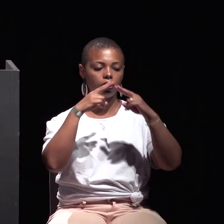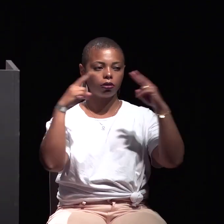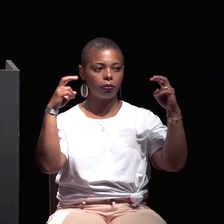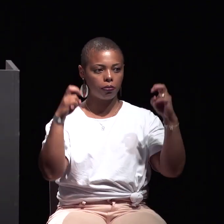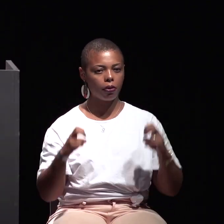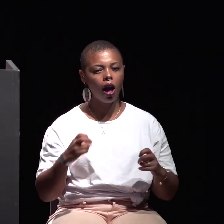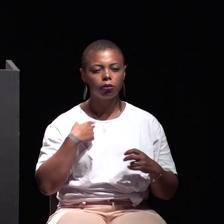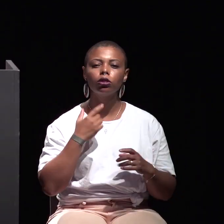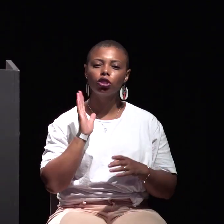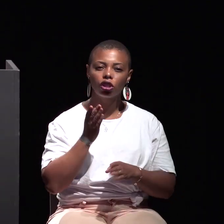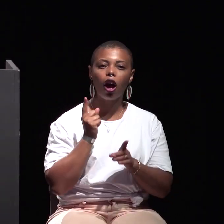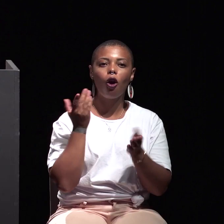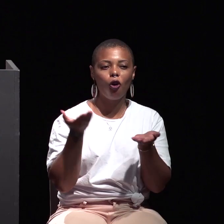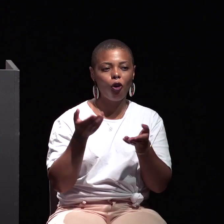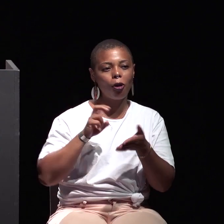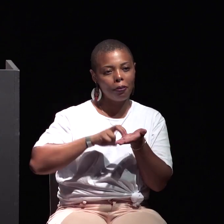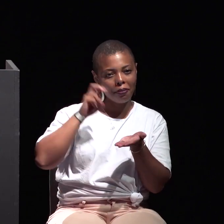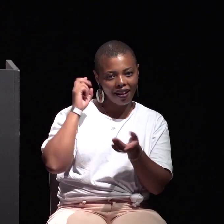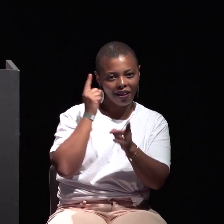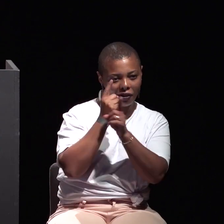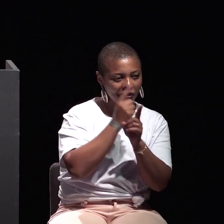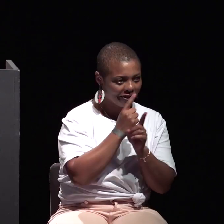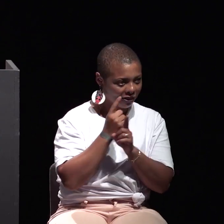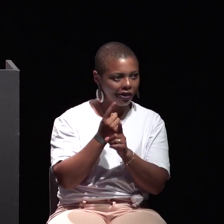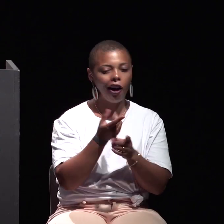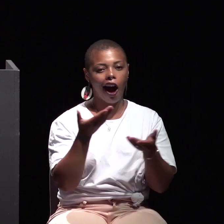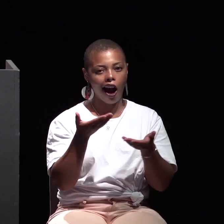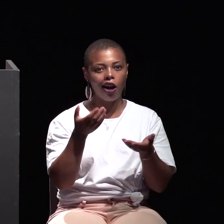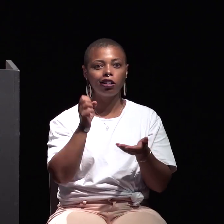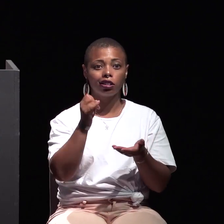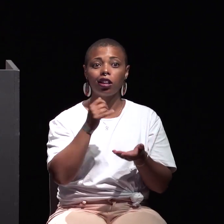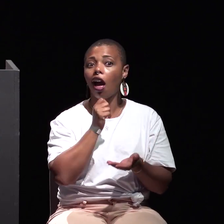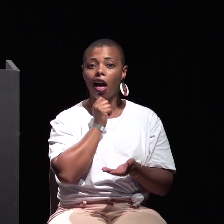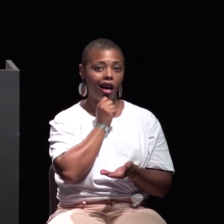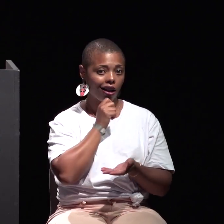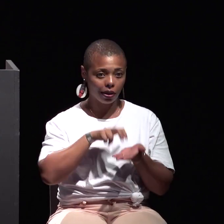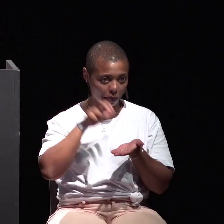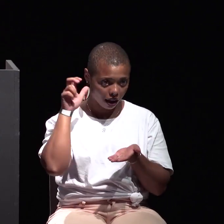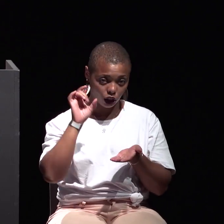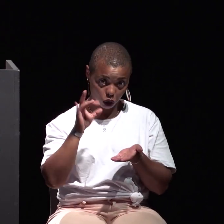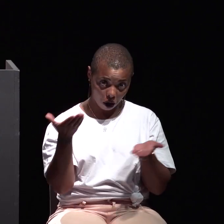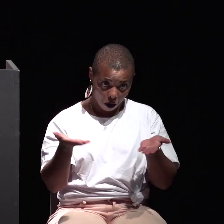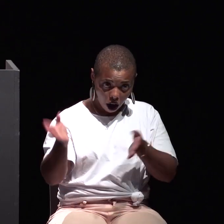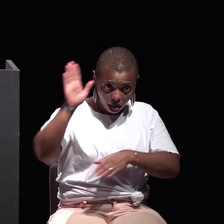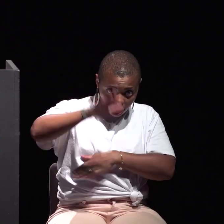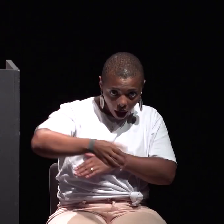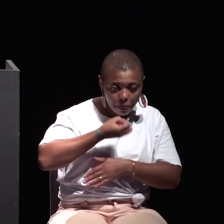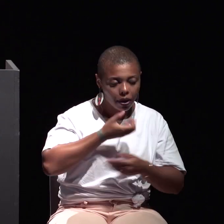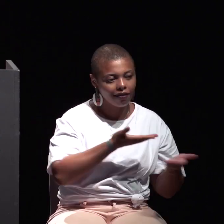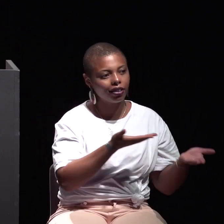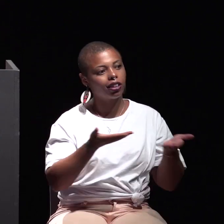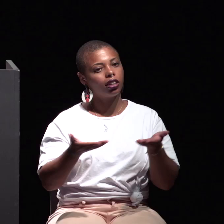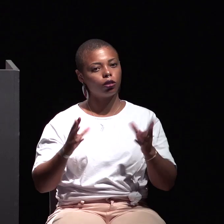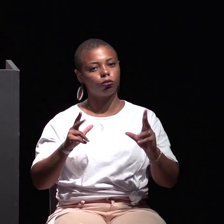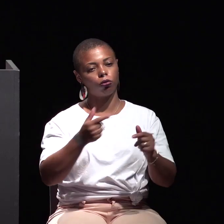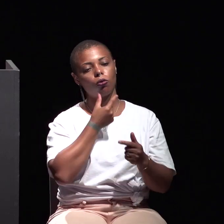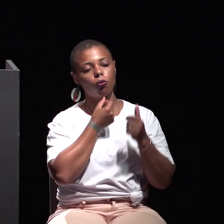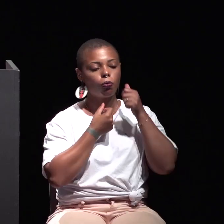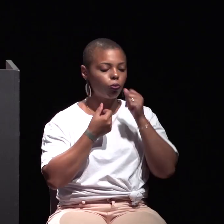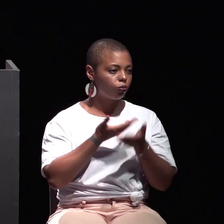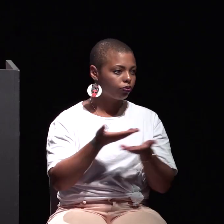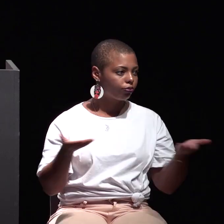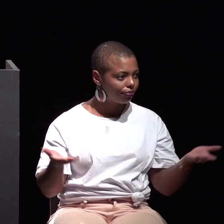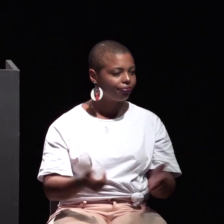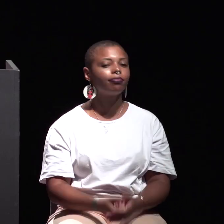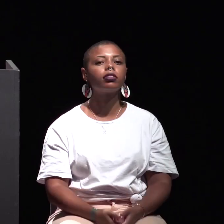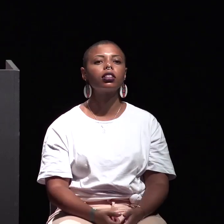estava aqui. E para quem só chegou agora à tarde, bem-vindas e bem-vindos. A